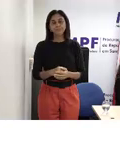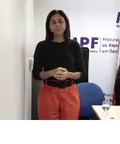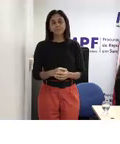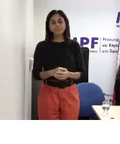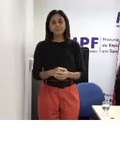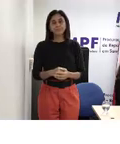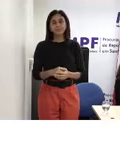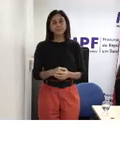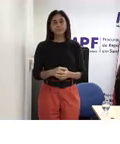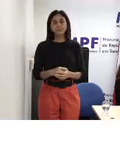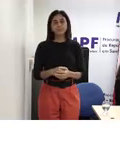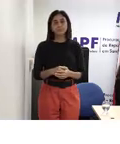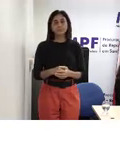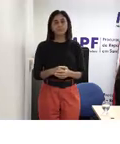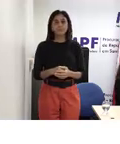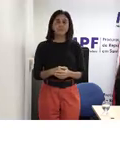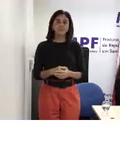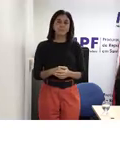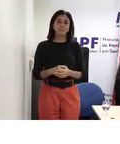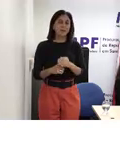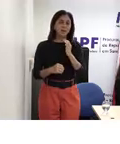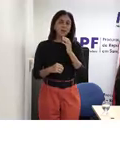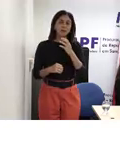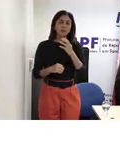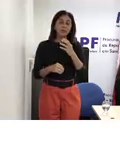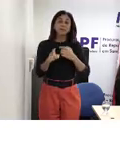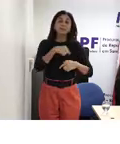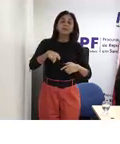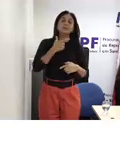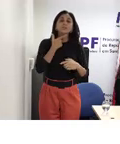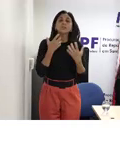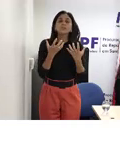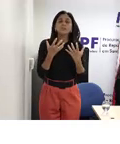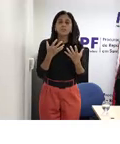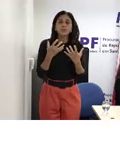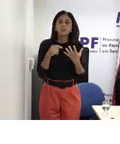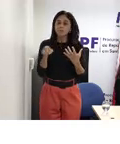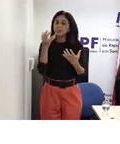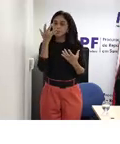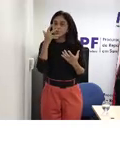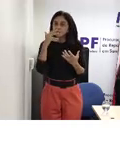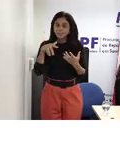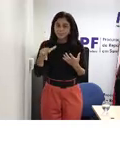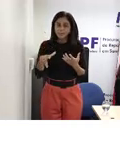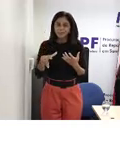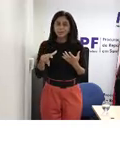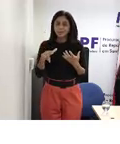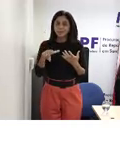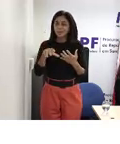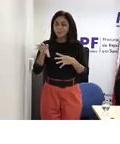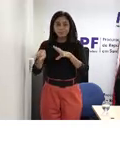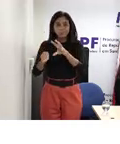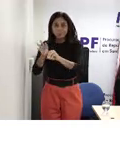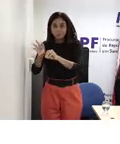atuantes é que não chegue esses dados por motivo do crime não está acontecendo e não pelas subnotificações que são